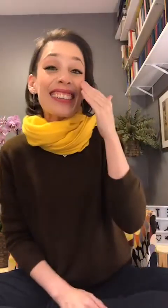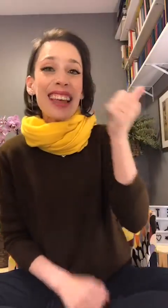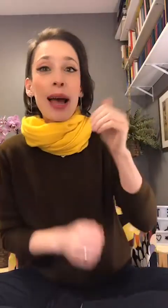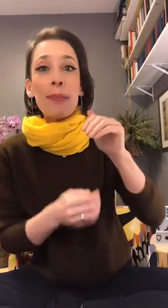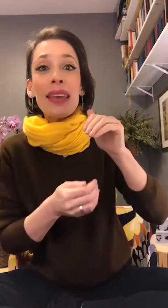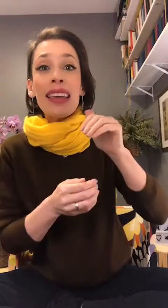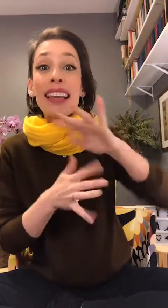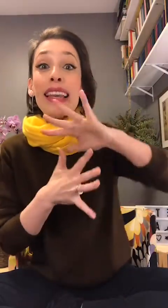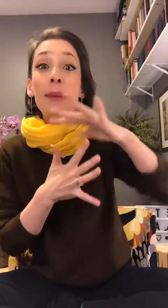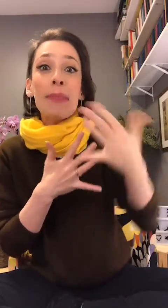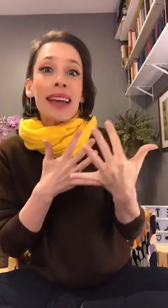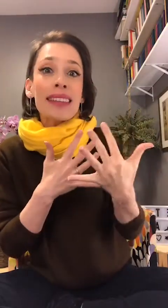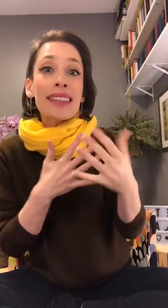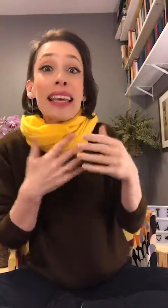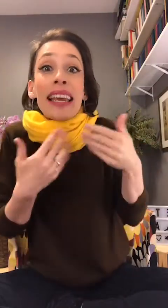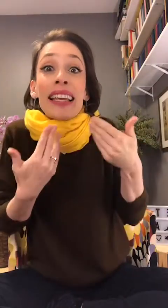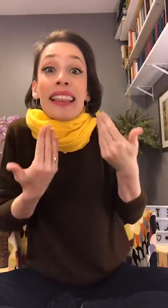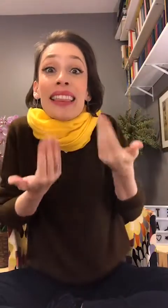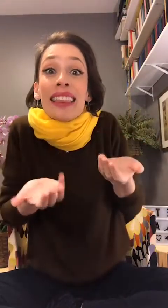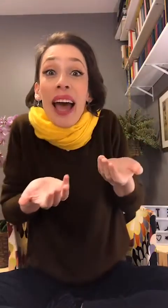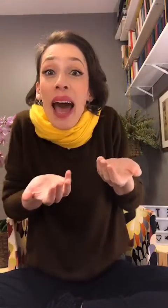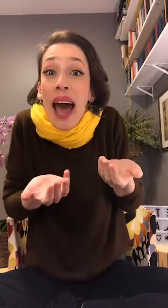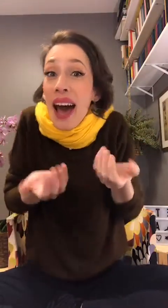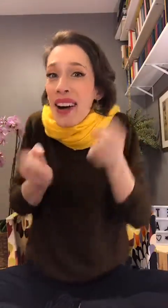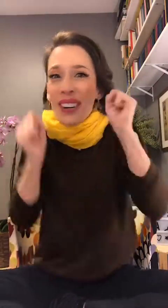Ela sabe Libras,